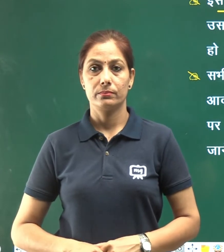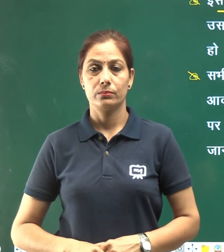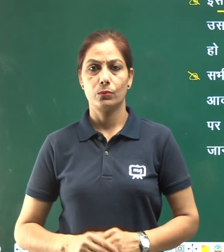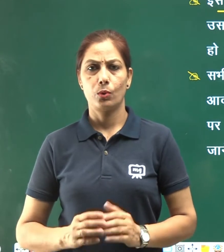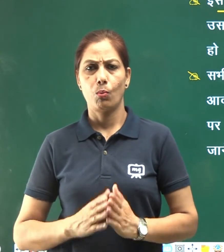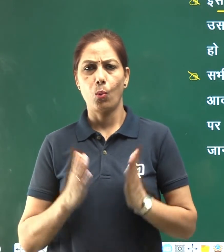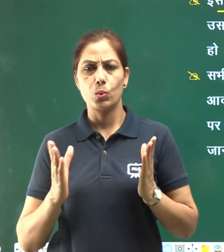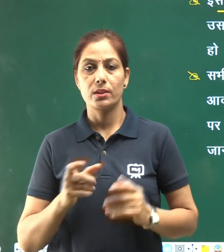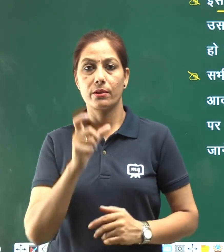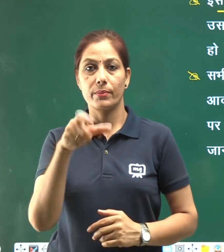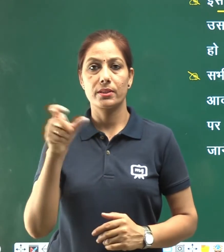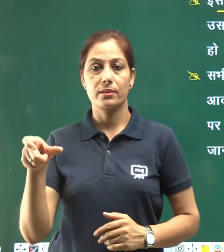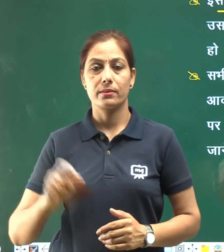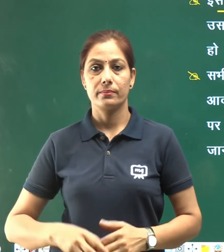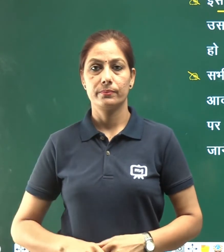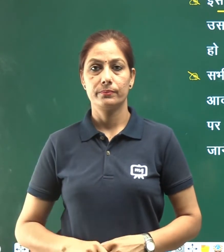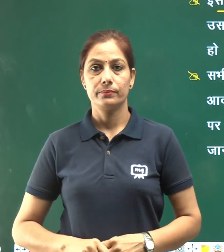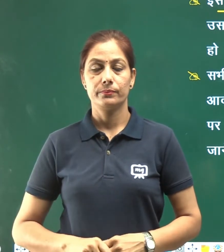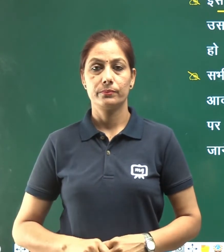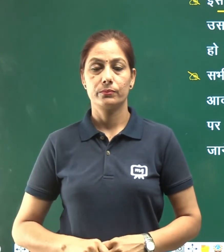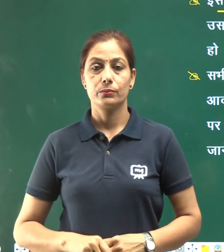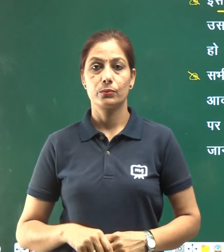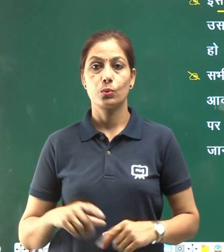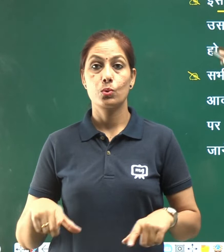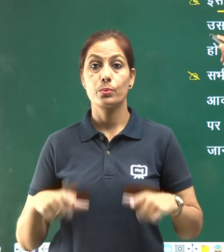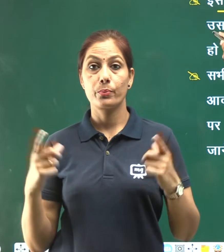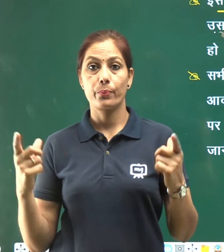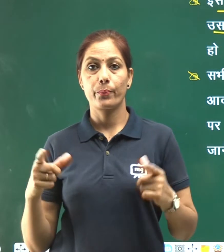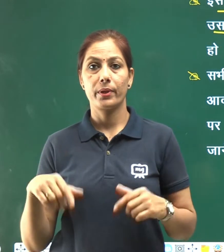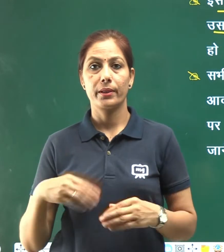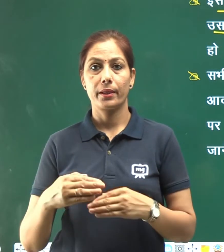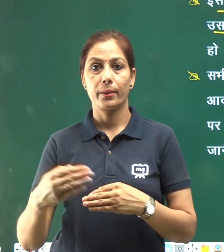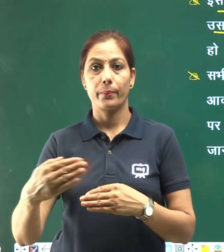बहुत से व्यक्ति उस पेड़ के पास